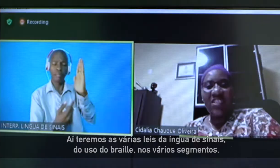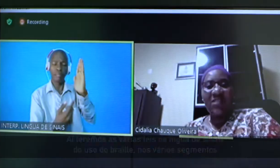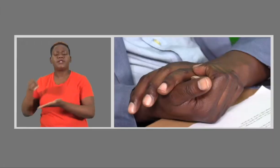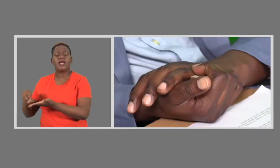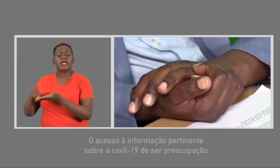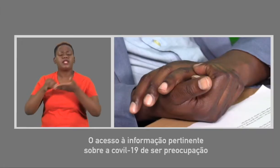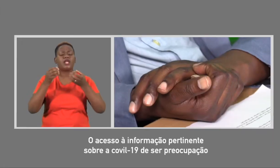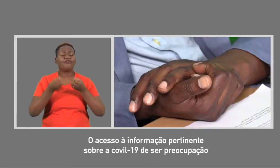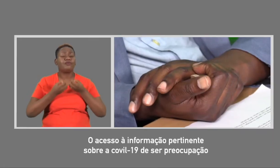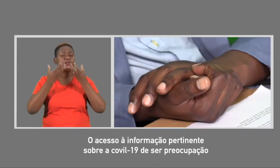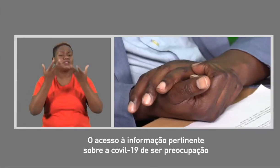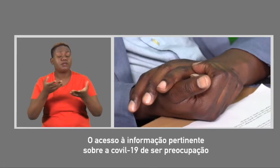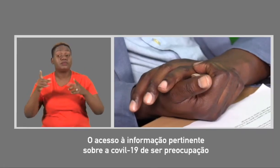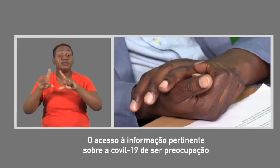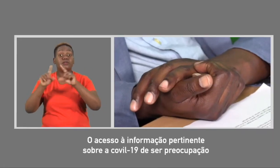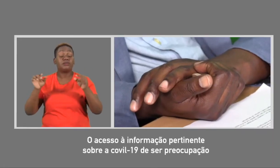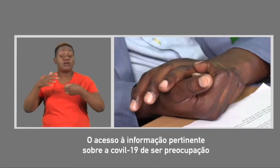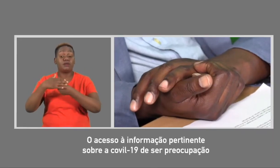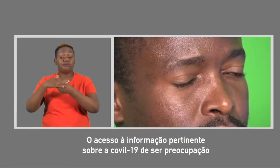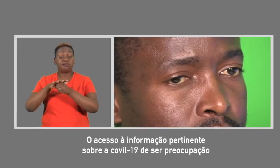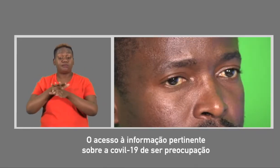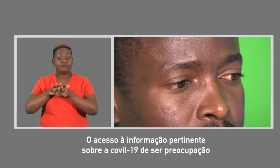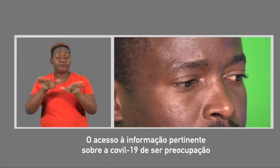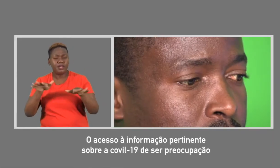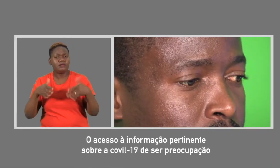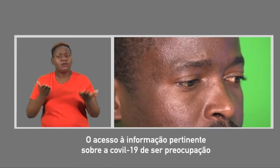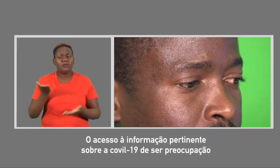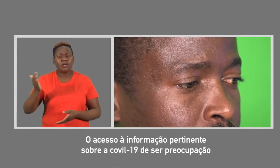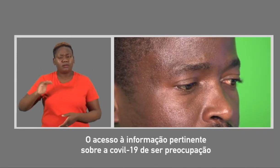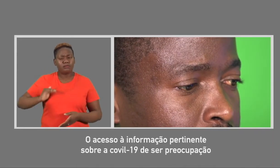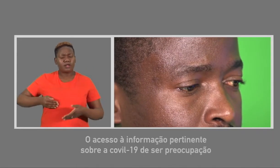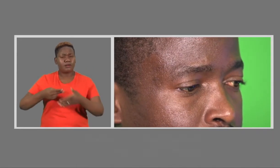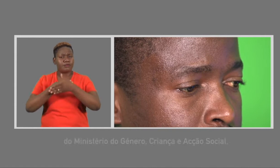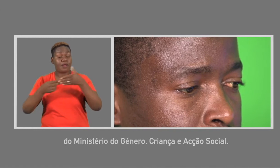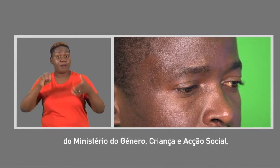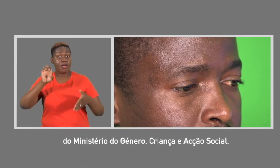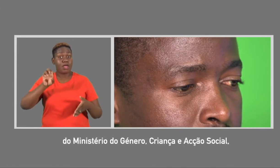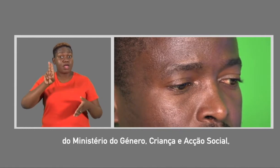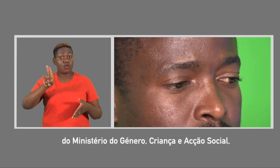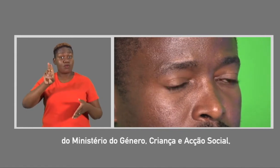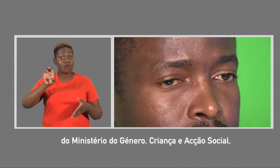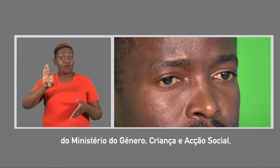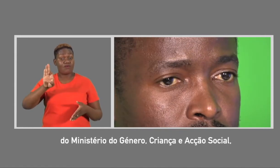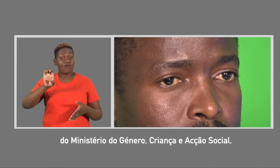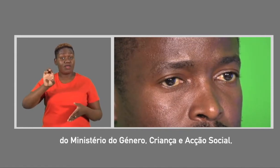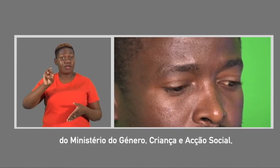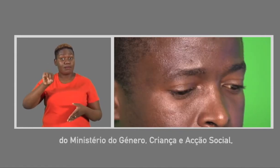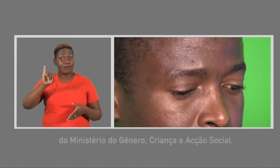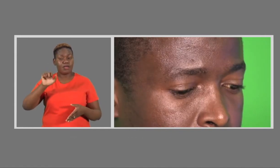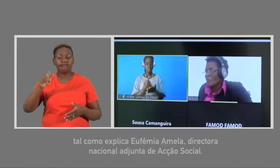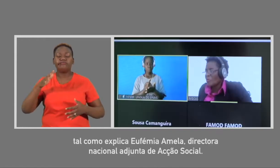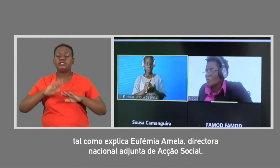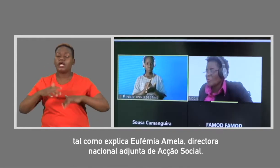segmentos. O acesso à informação pertinente sobre a Covid-19 deve ser preocupação do Ministério do Gênero, Criança e Ação